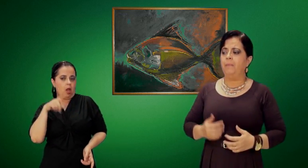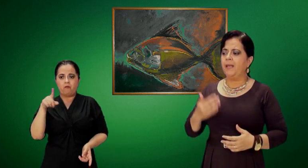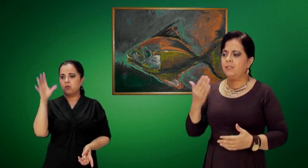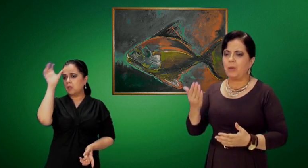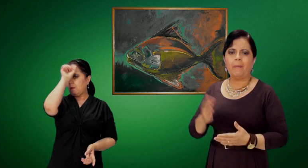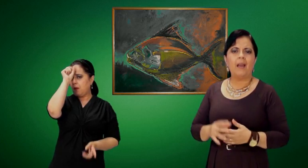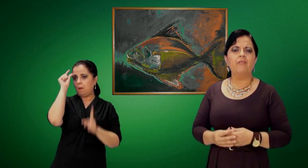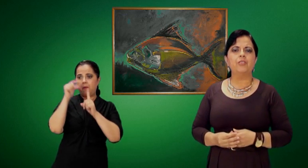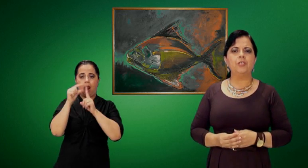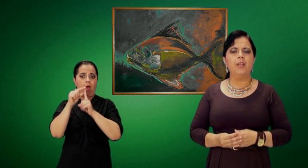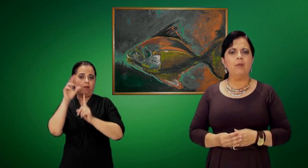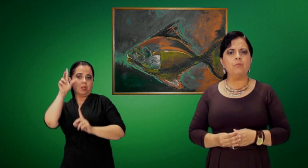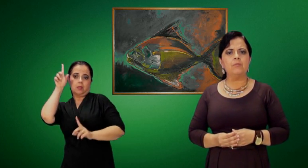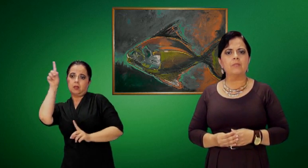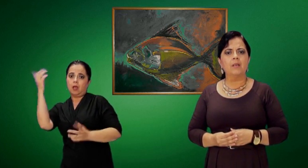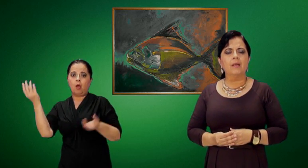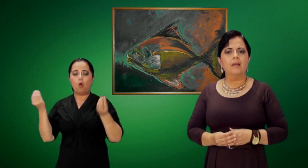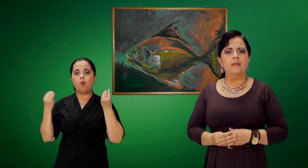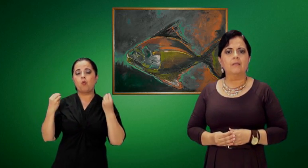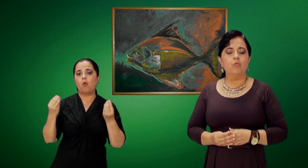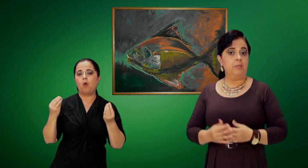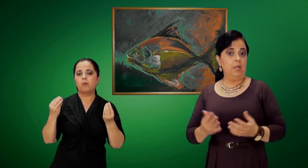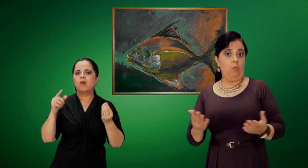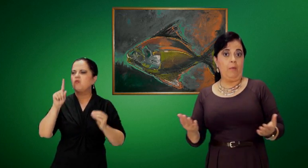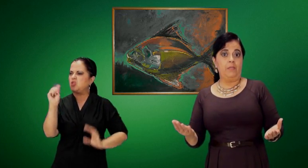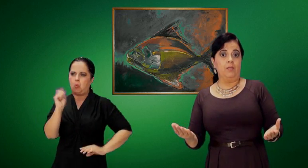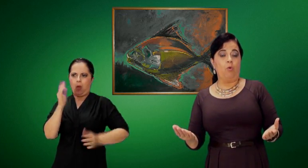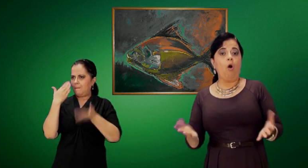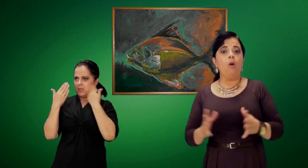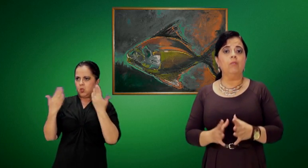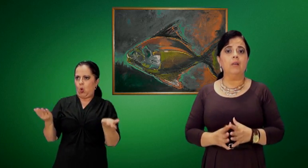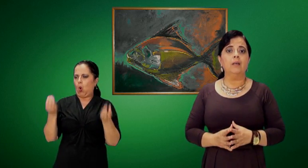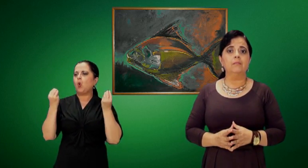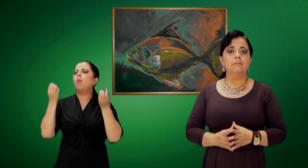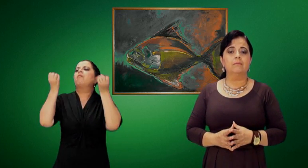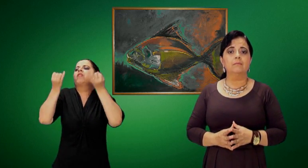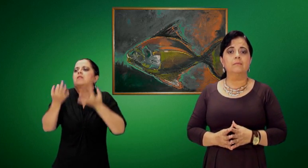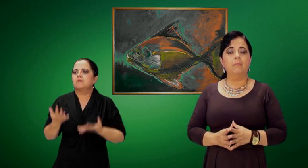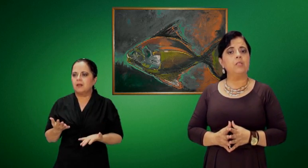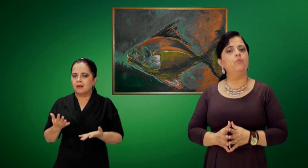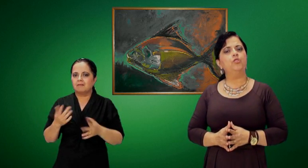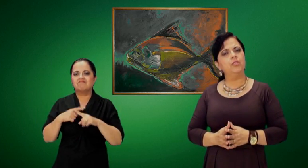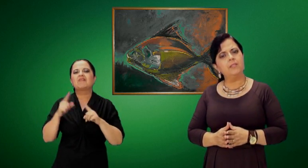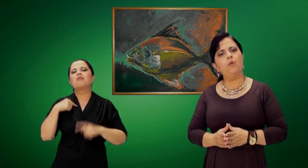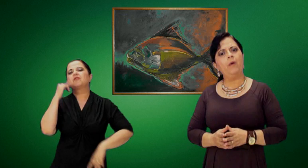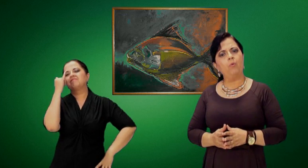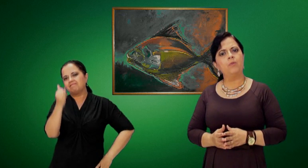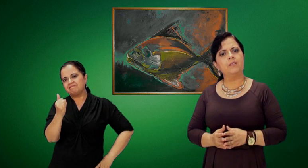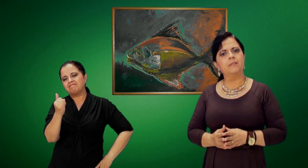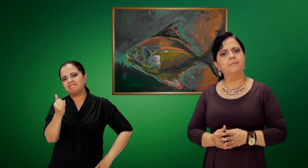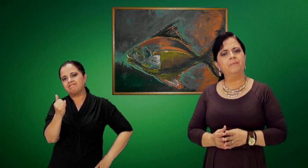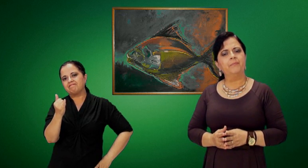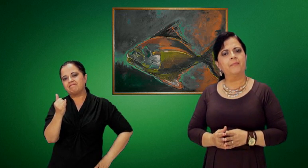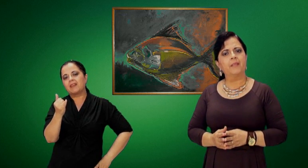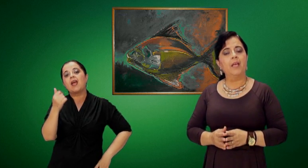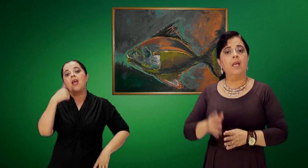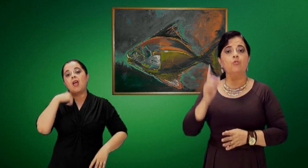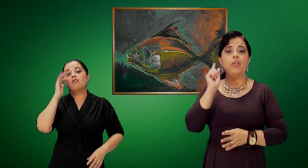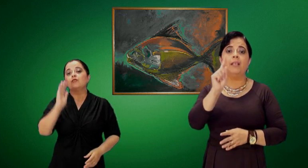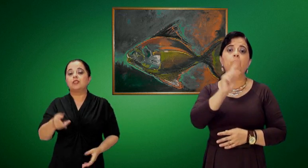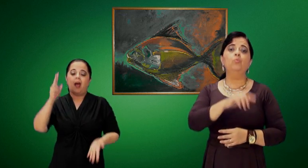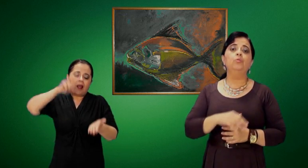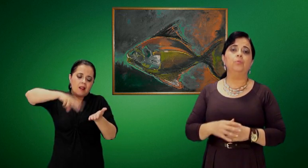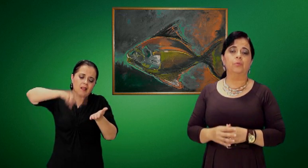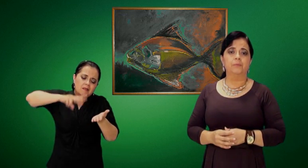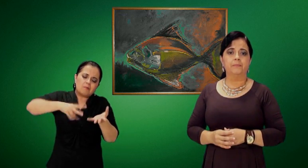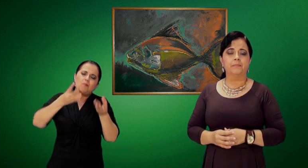você aprende a palavra de Deus, você não é psicóloga, mas eu vou te dizer uma coisa. Eu